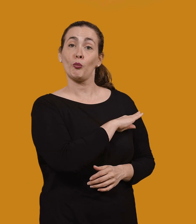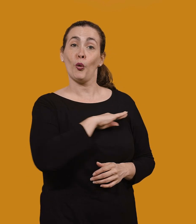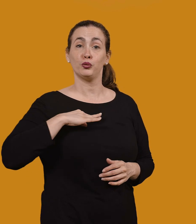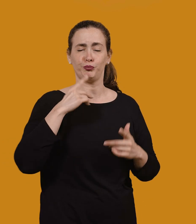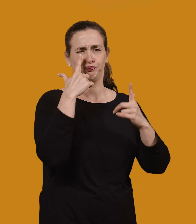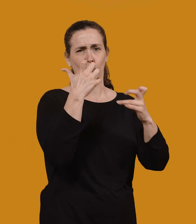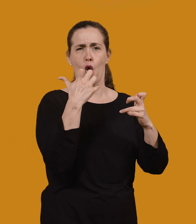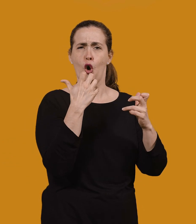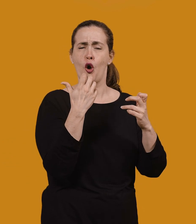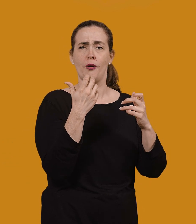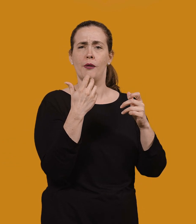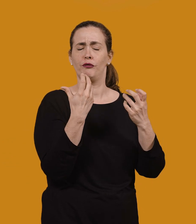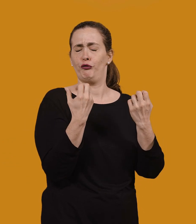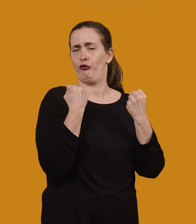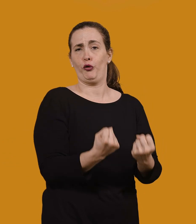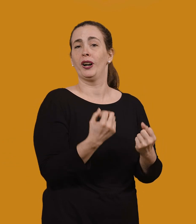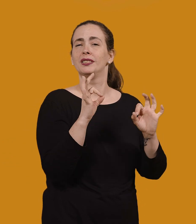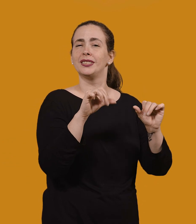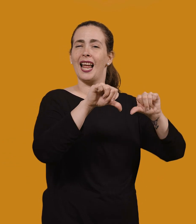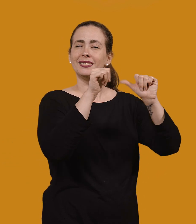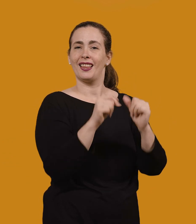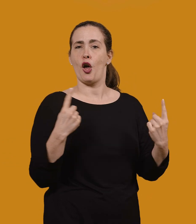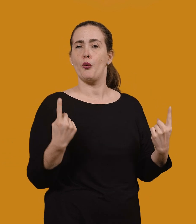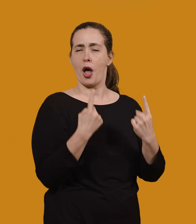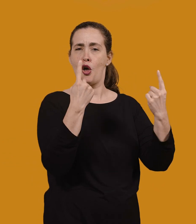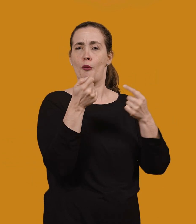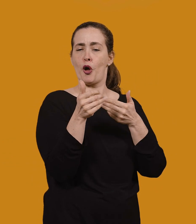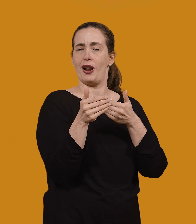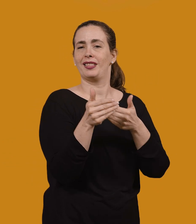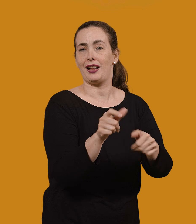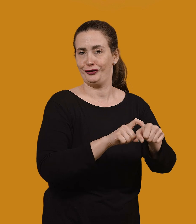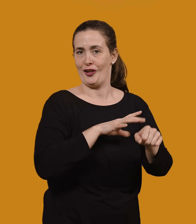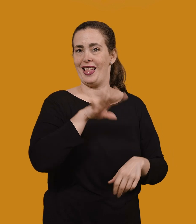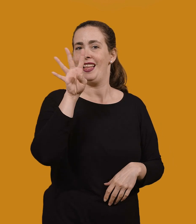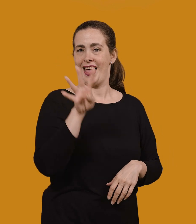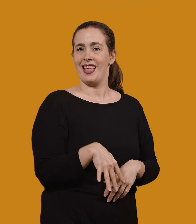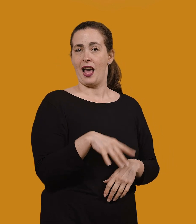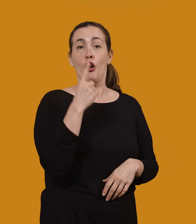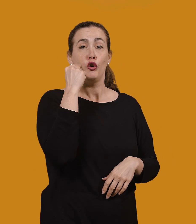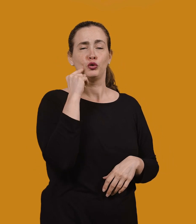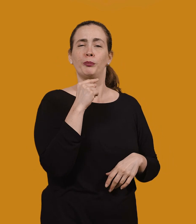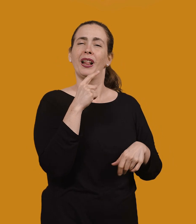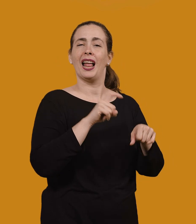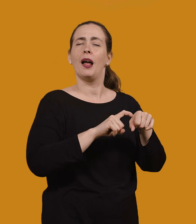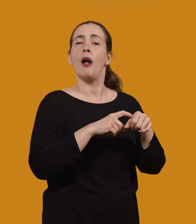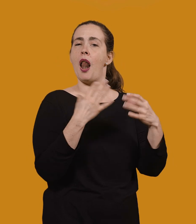L'obra reflecteix plenament l'estil barroc tardà català, caracteritzat per la recerca de la naturalitat